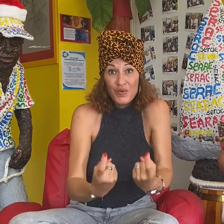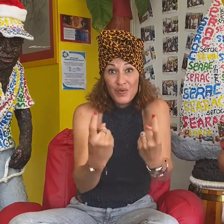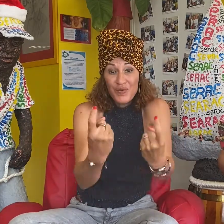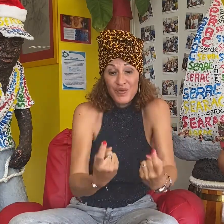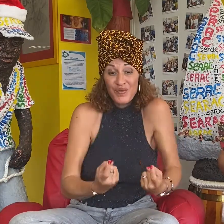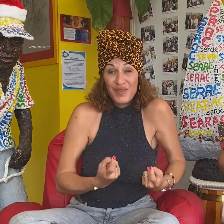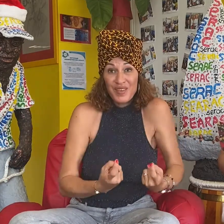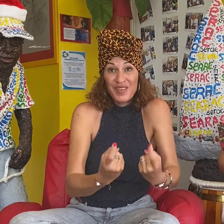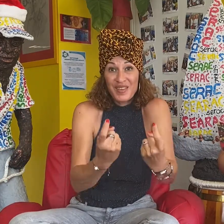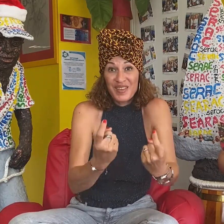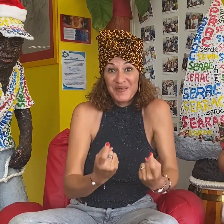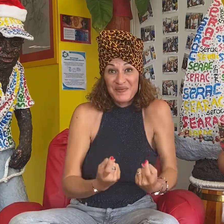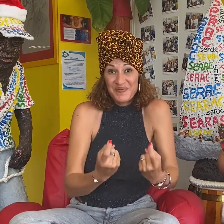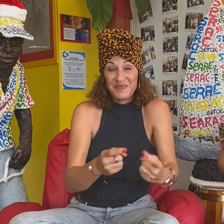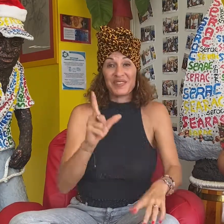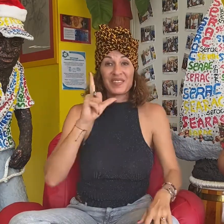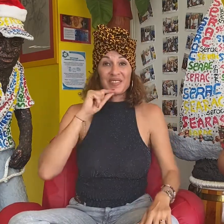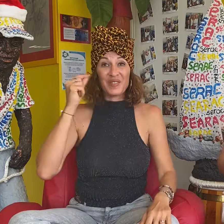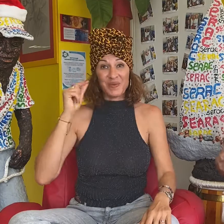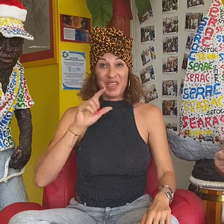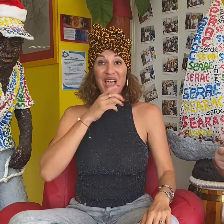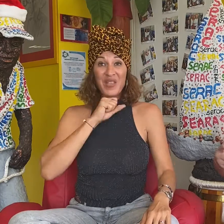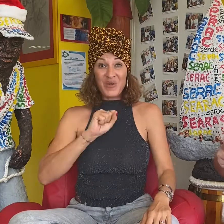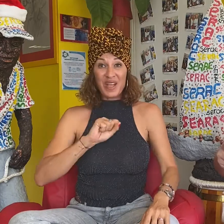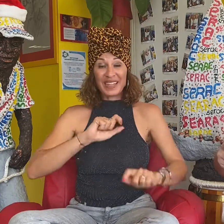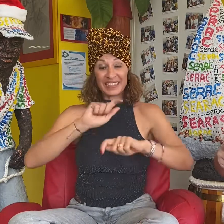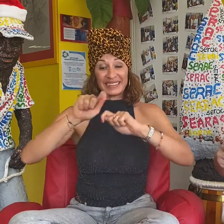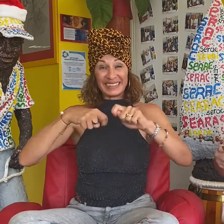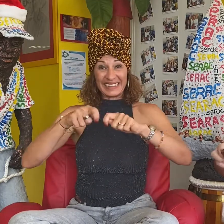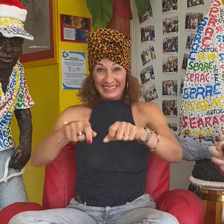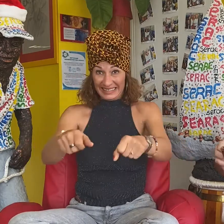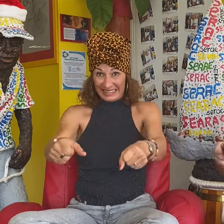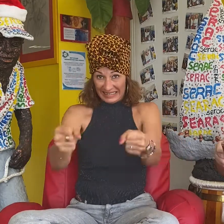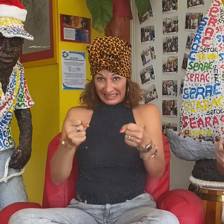Le Père Noël attache son renne.